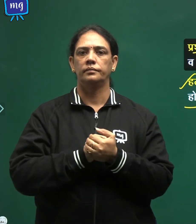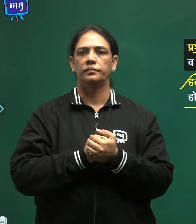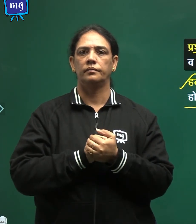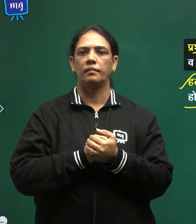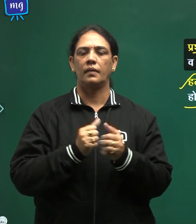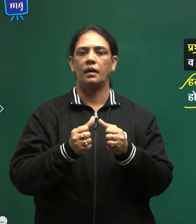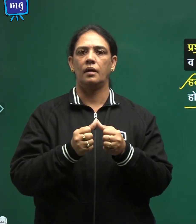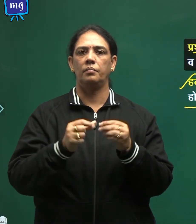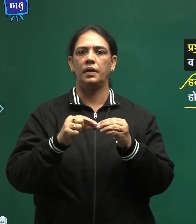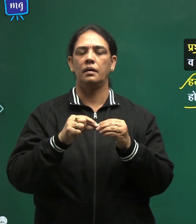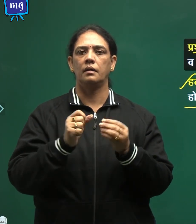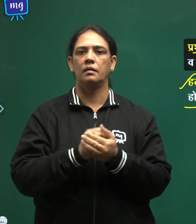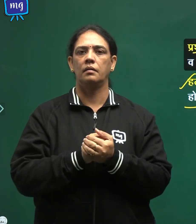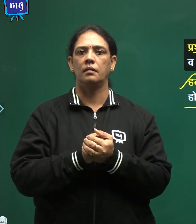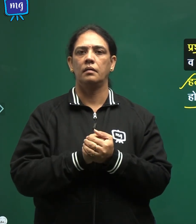AB,